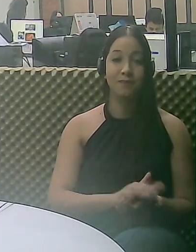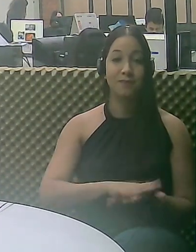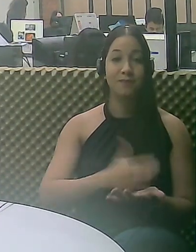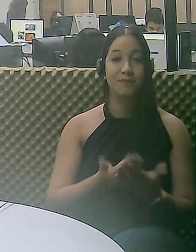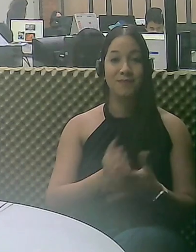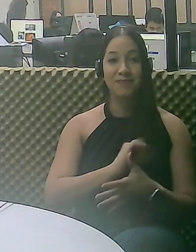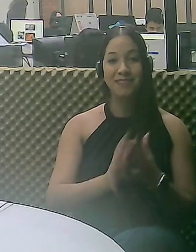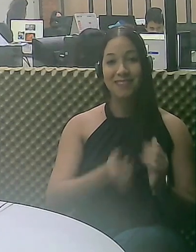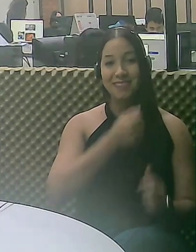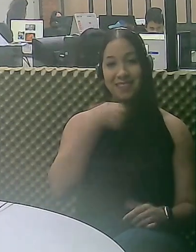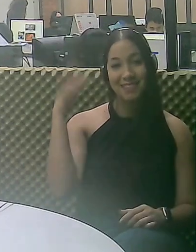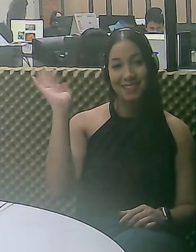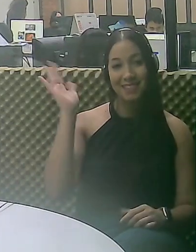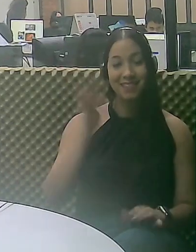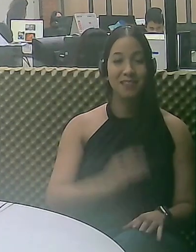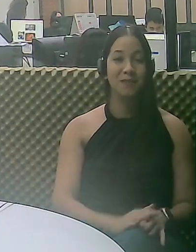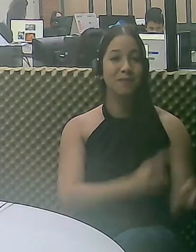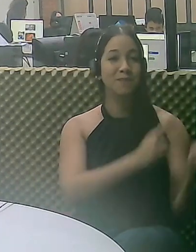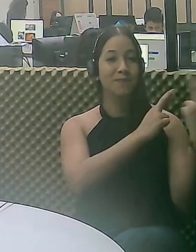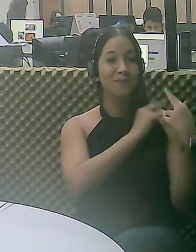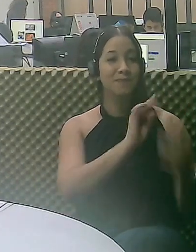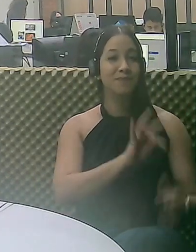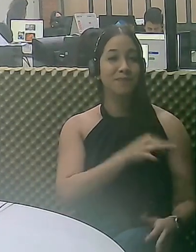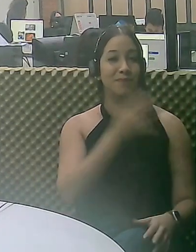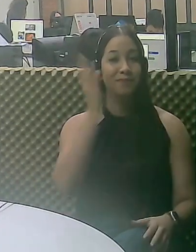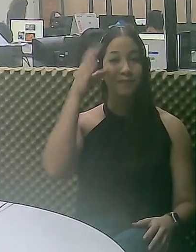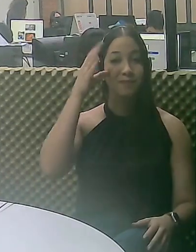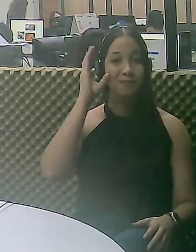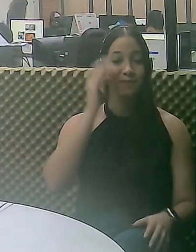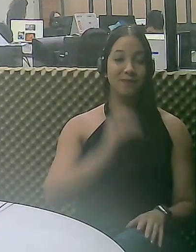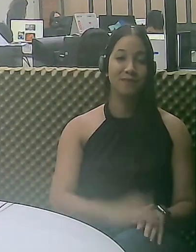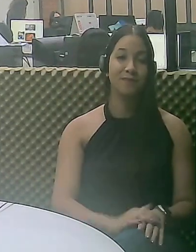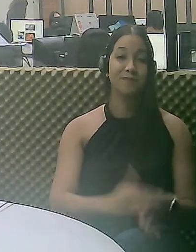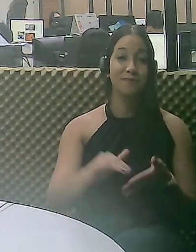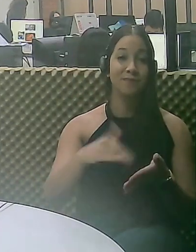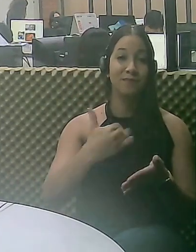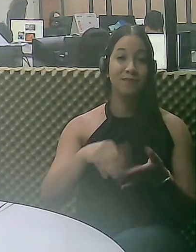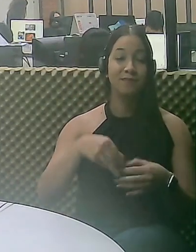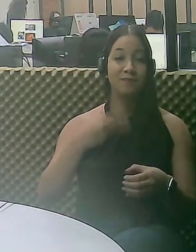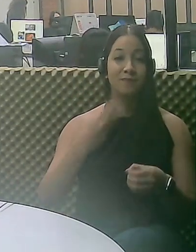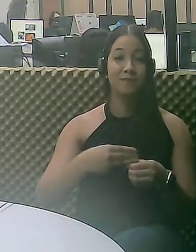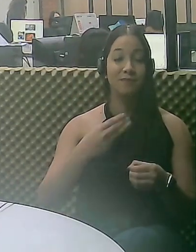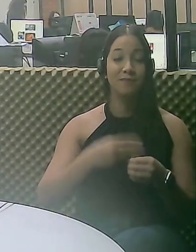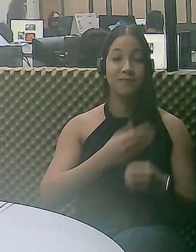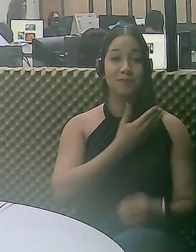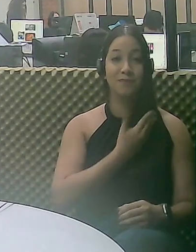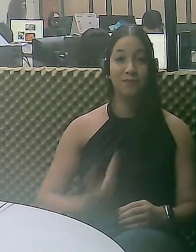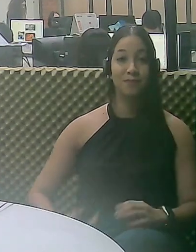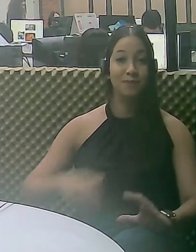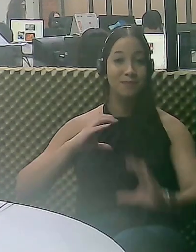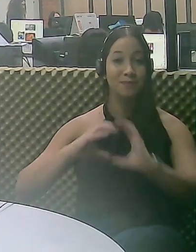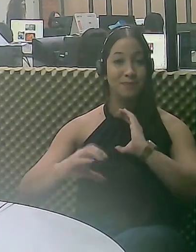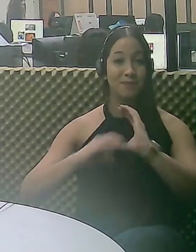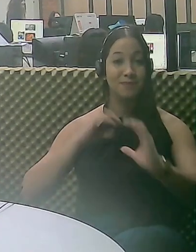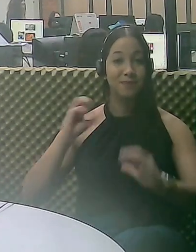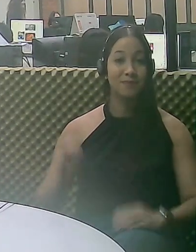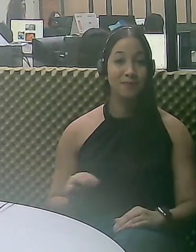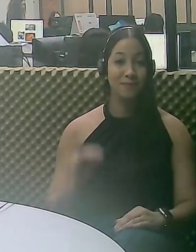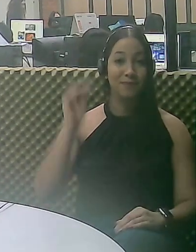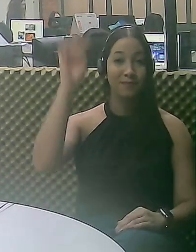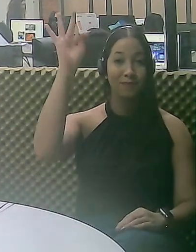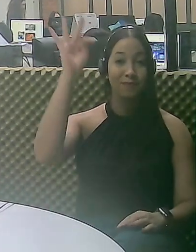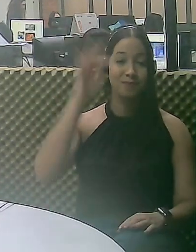Gianotti. Tradução em Libras, Amanda Valentim. Responsável técnico, Cristiano Silva. Secretário Municipal de Governo e